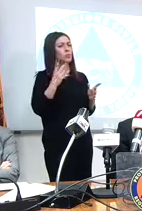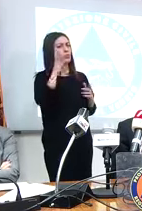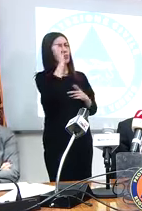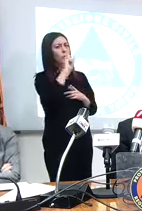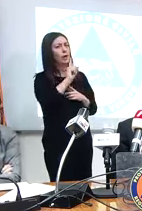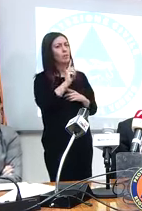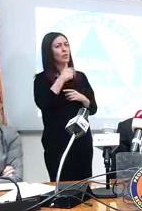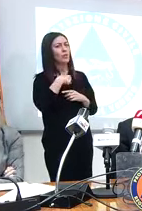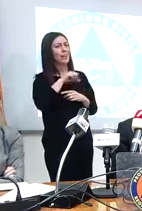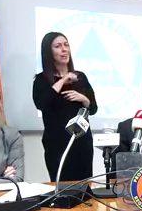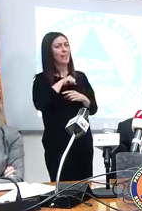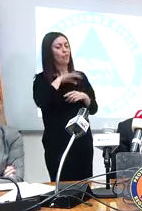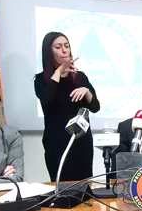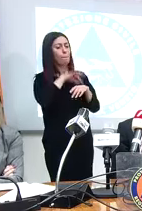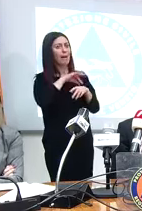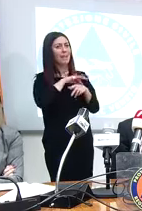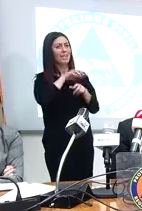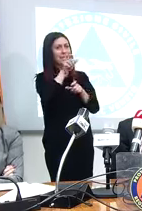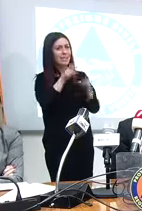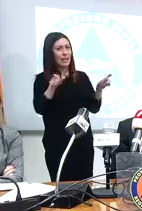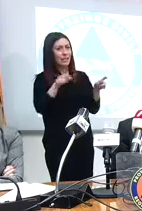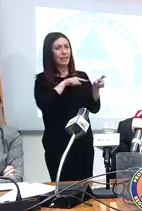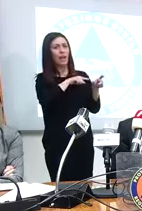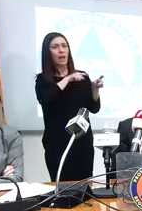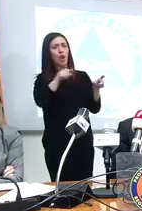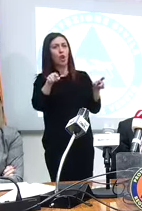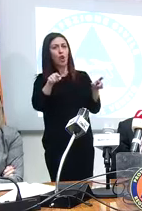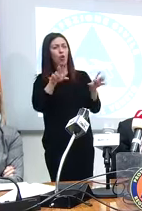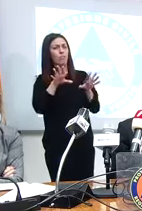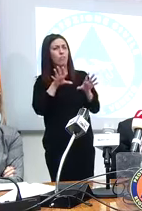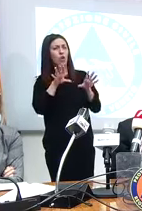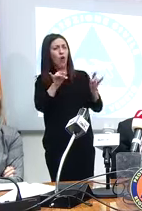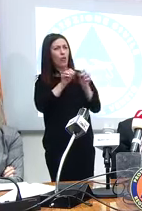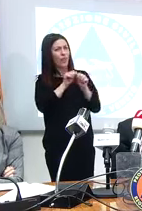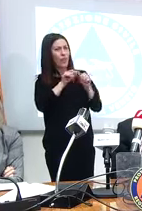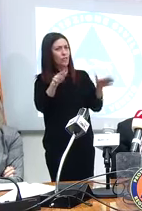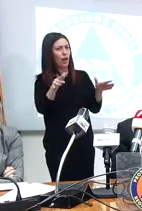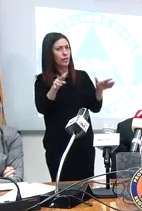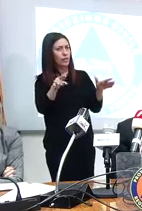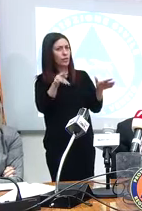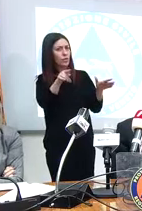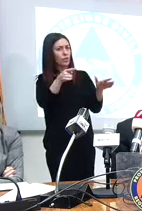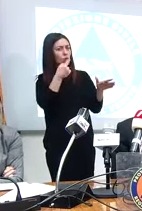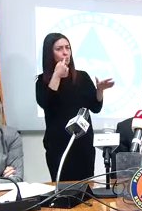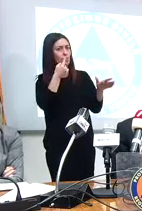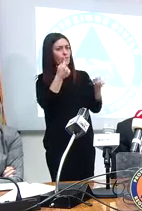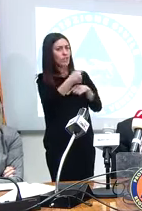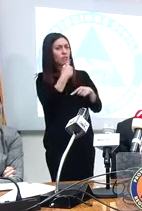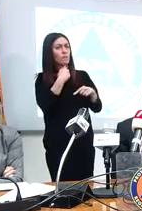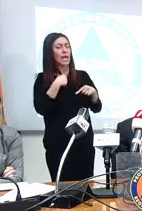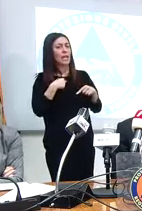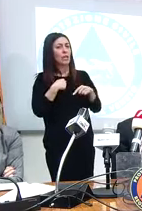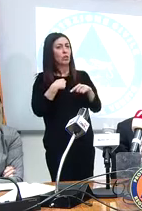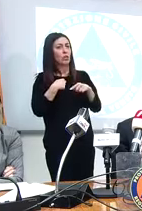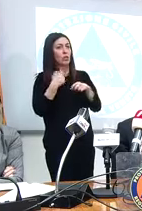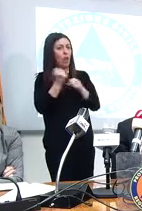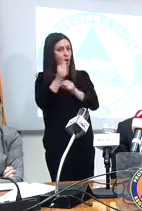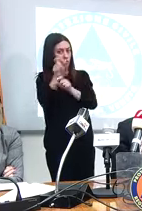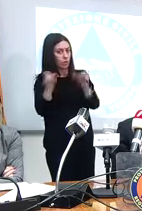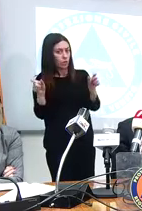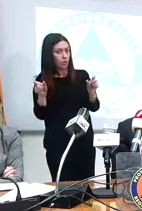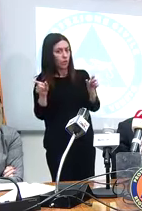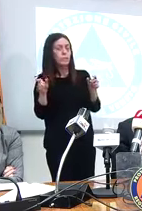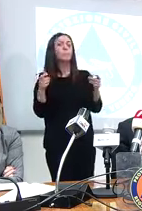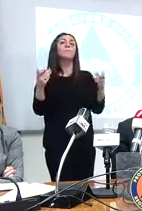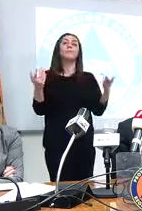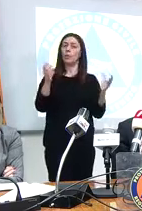Campo San Piero. Lei invece mi sta parlando di personale? No, no, allora, questo può capitare tra il personale e può